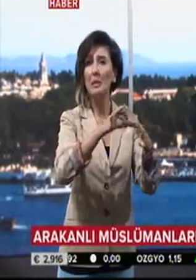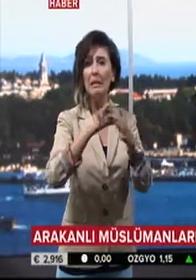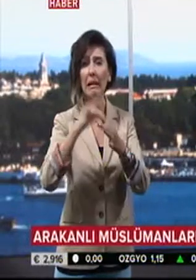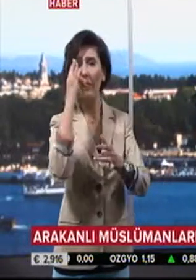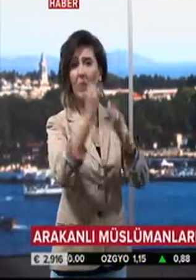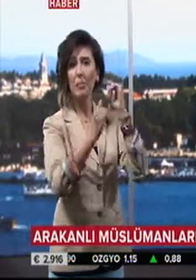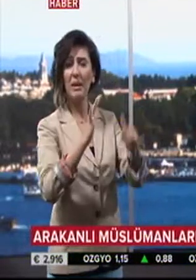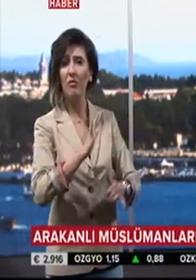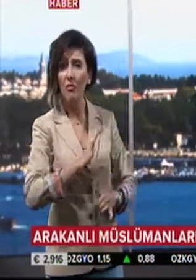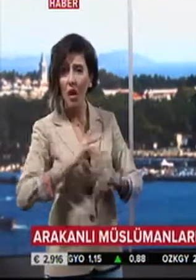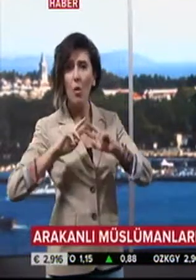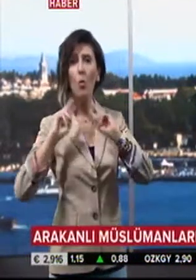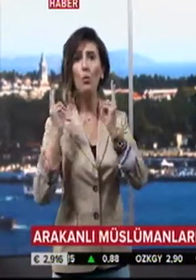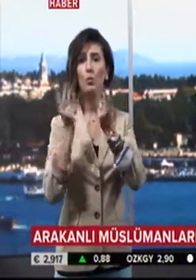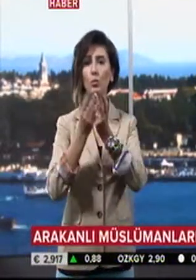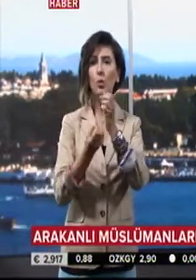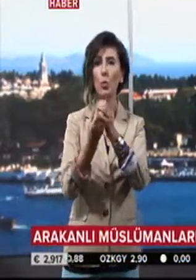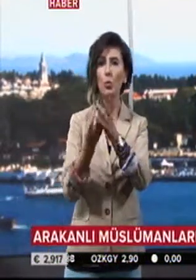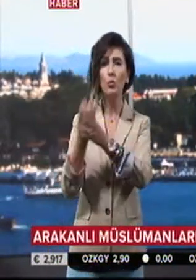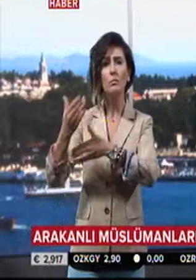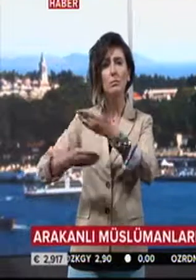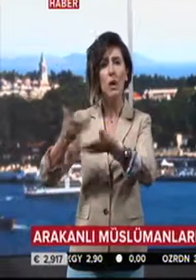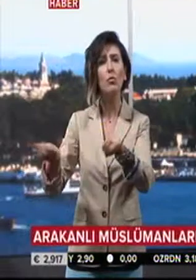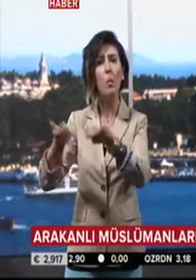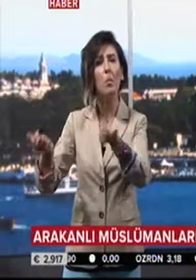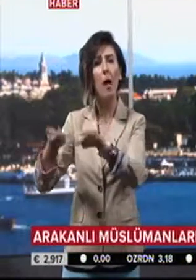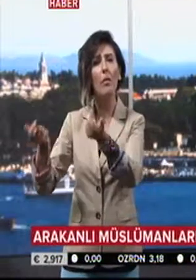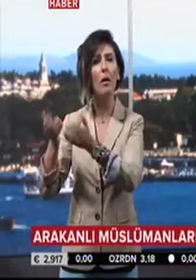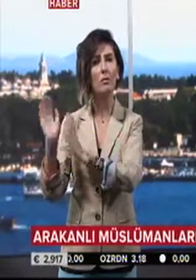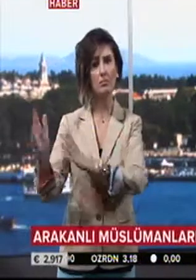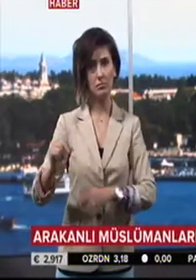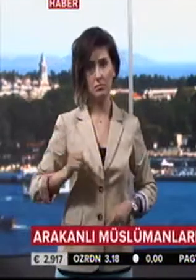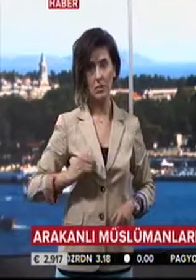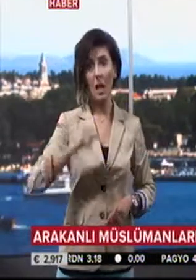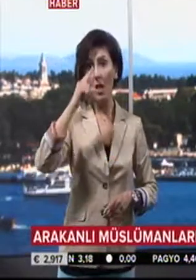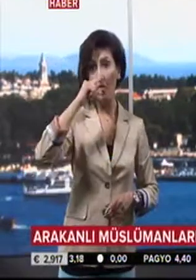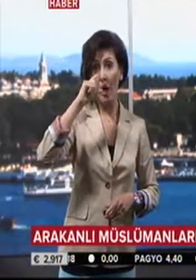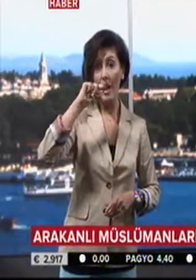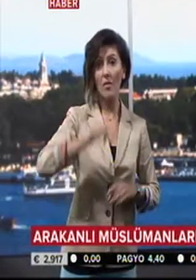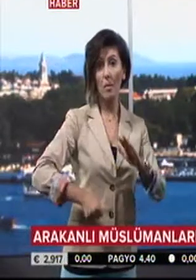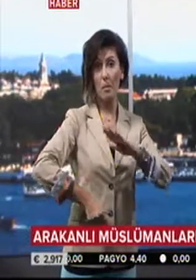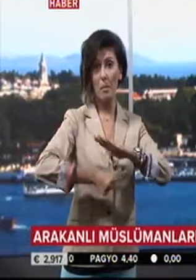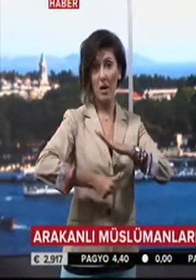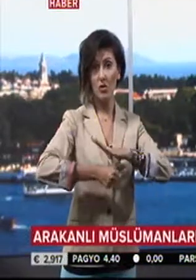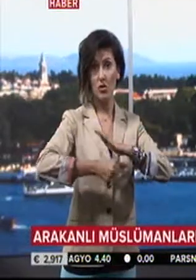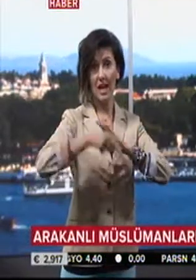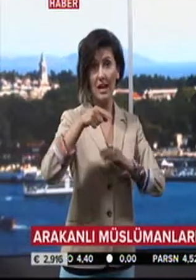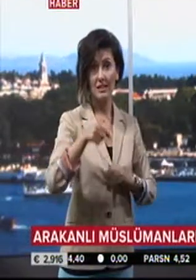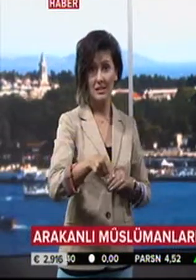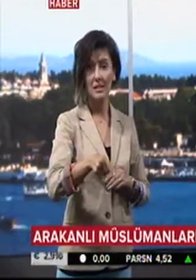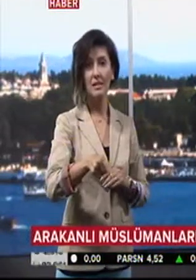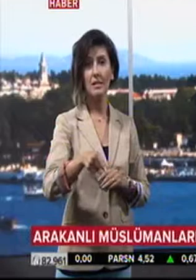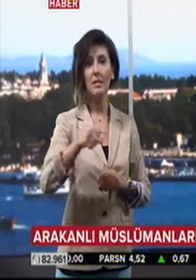büyürken, uluslararası kuruluşlar ardı ardına toplantılar düzenliyor. Tayland'ın başkenti